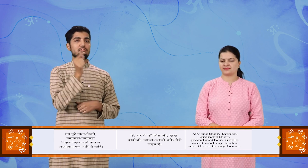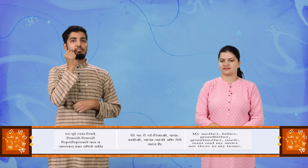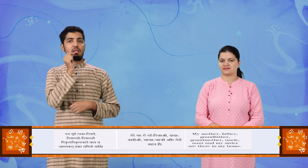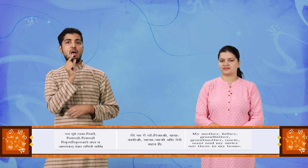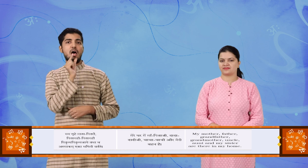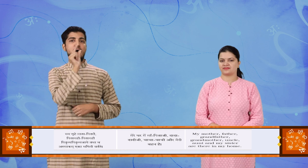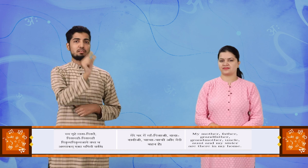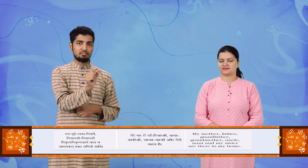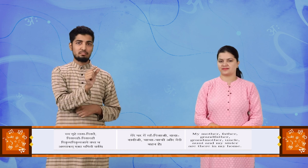झाल